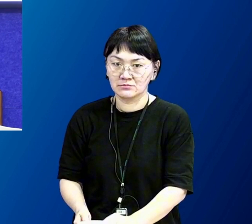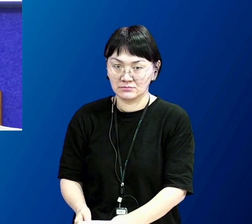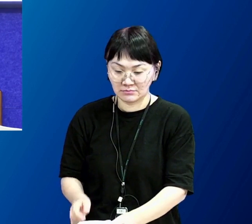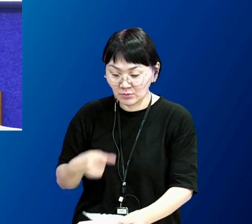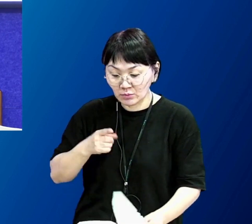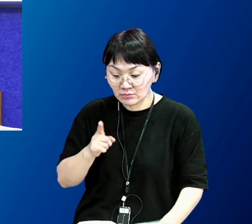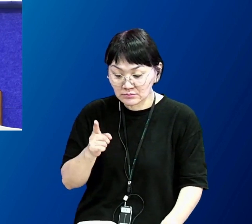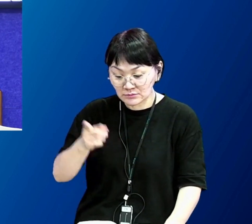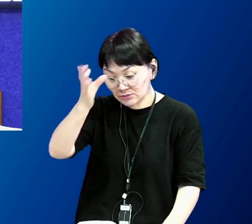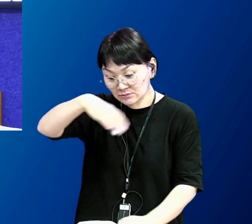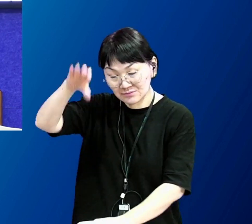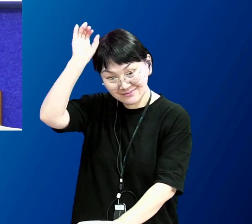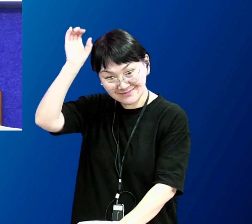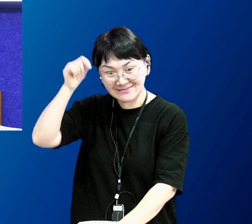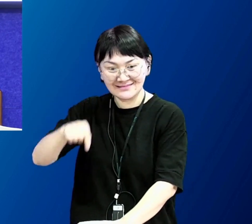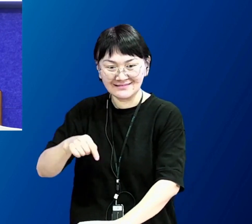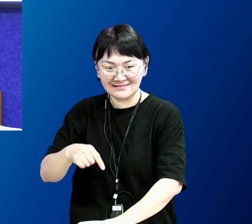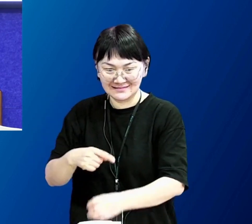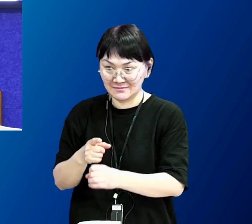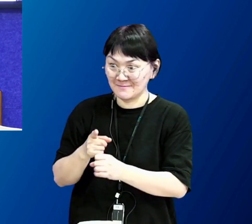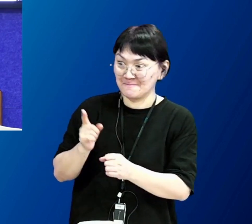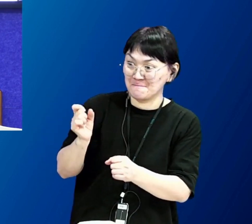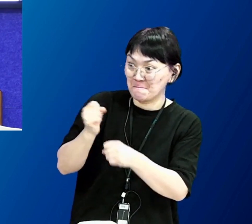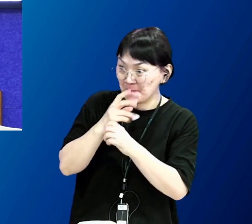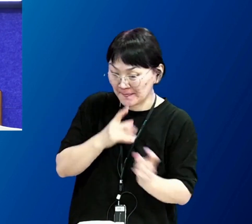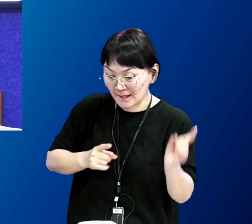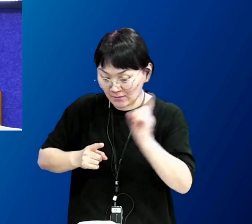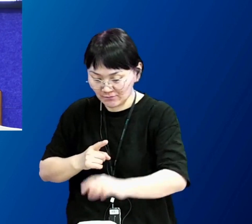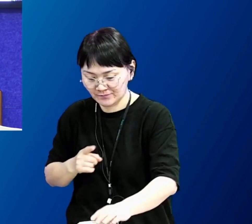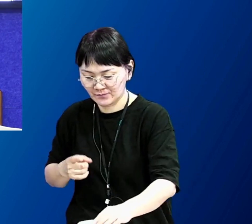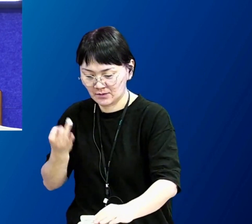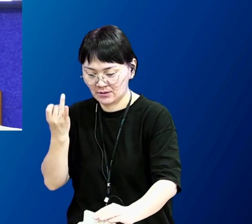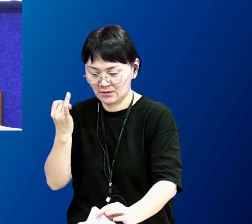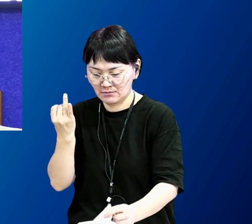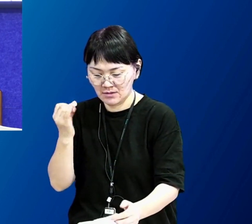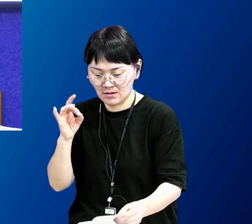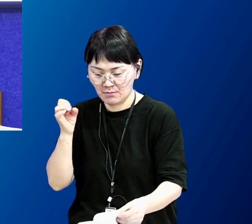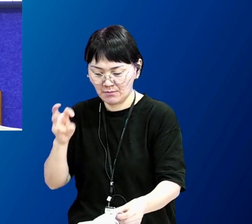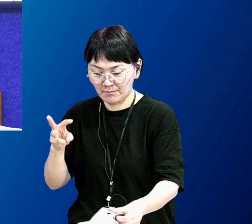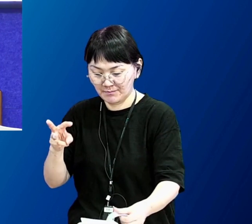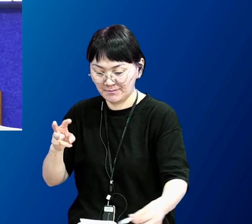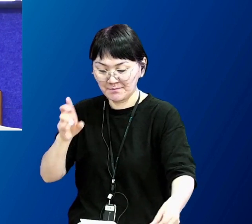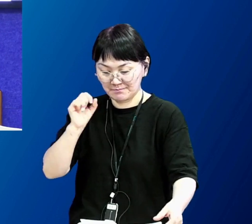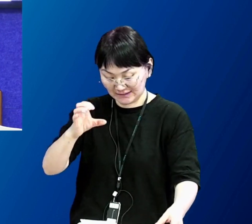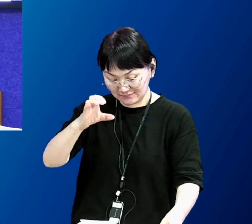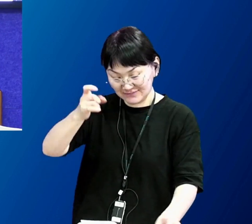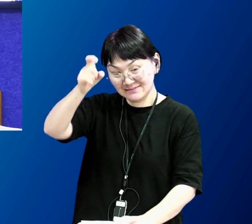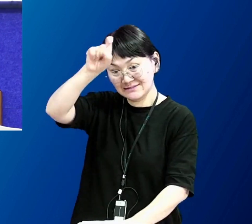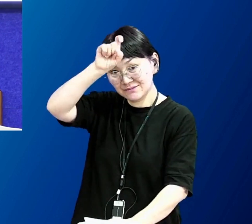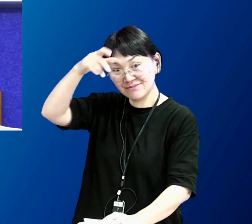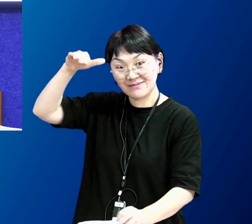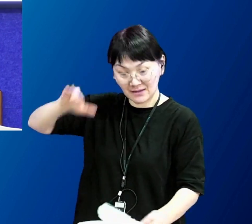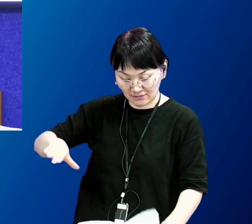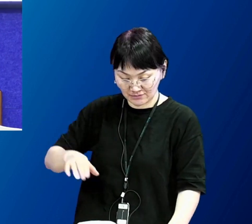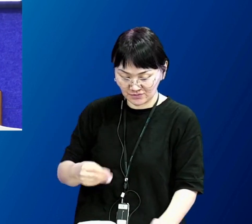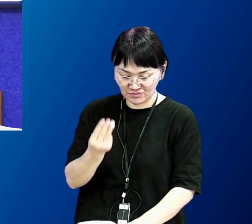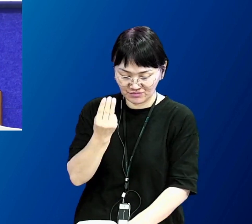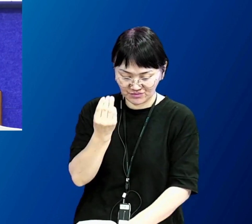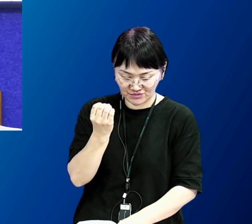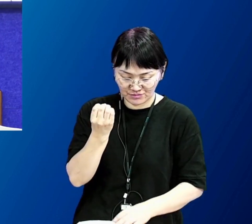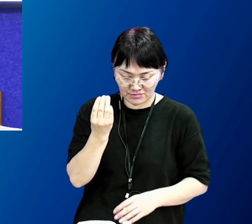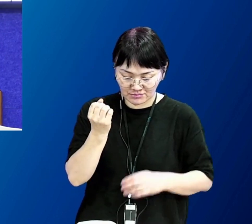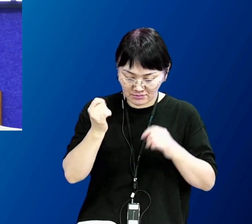Үүний учир Соломон Еробамыг алах гэж ирсэн боловч Еробам босож Египт рүү Египтийн хан Шишак руу